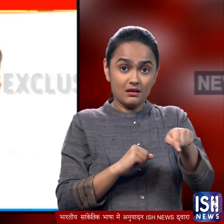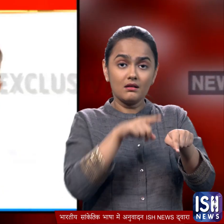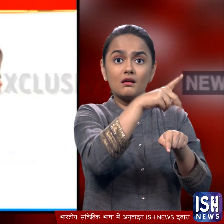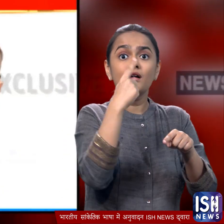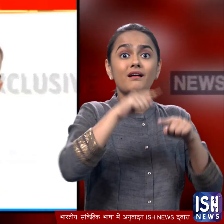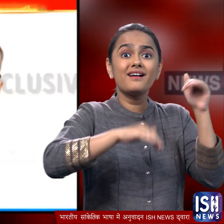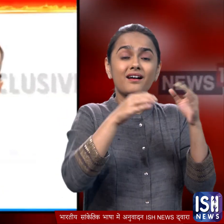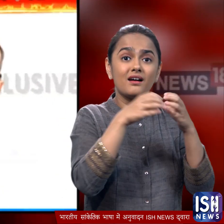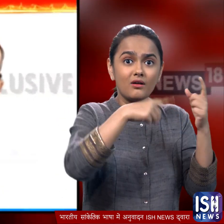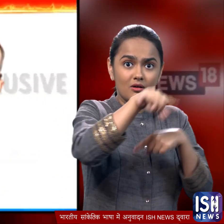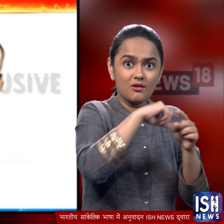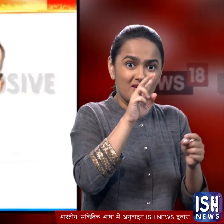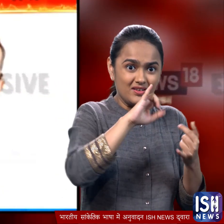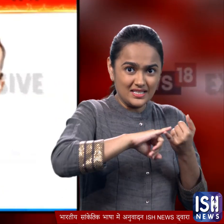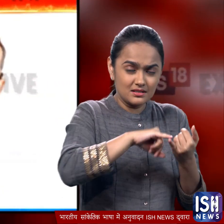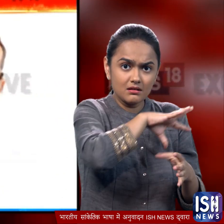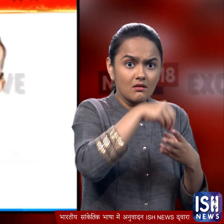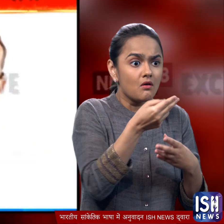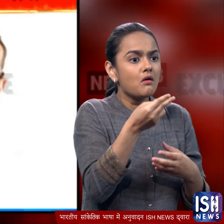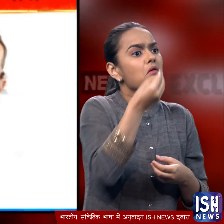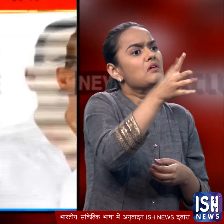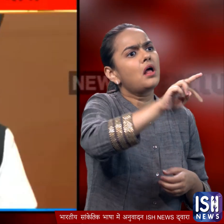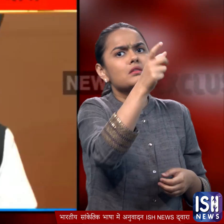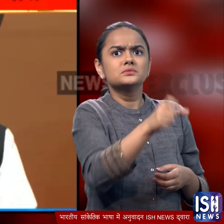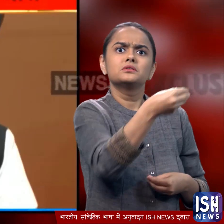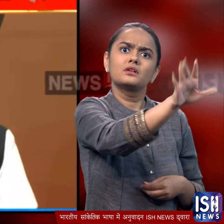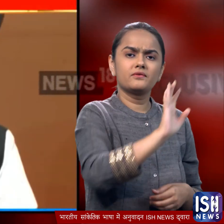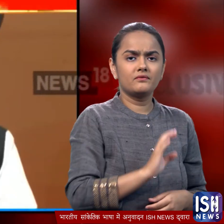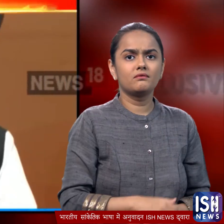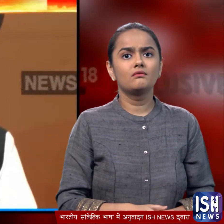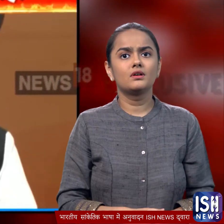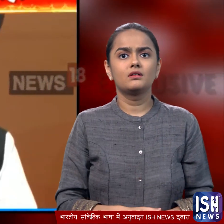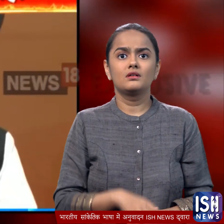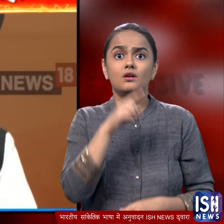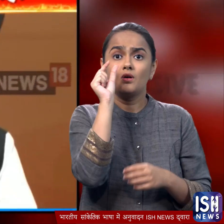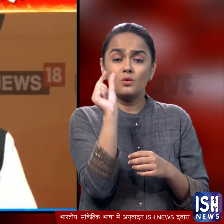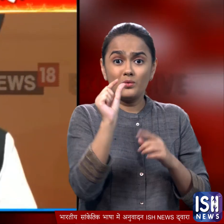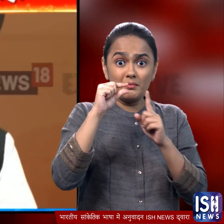वहां से पार्टी ने मौजूदा विधायक अटानसीए मुंटसेरात को टिकट दिया है। हमने उत्पल पर्रिकर को